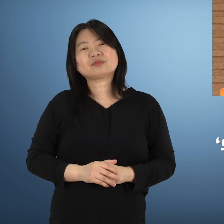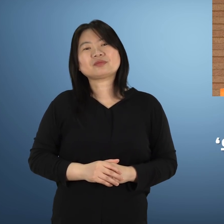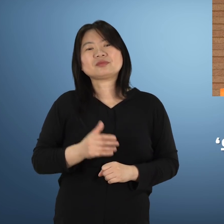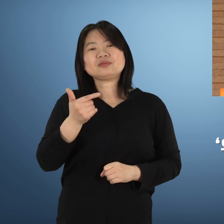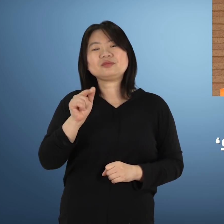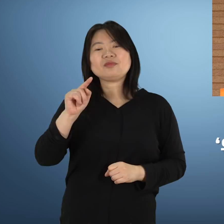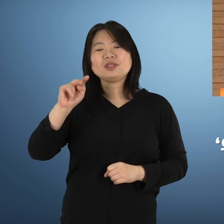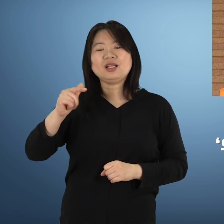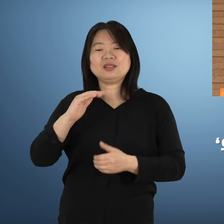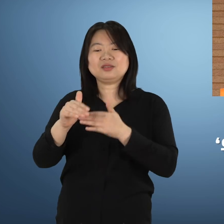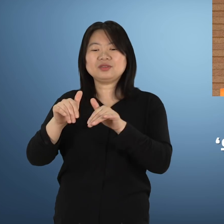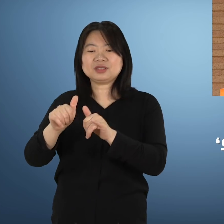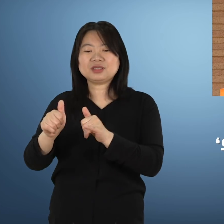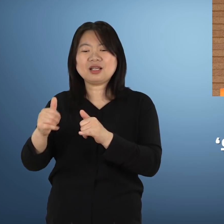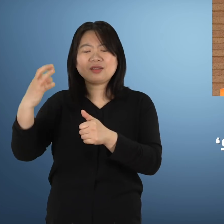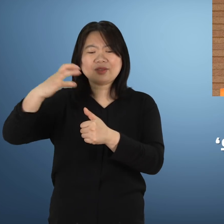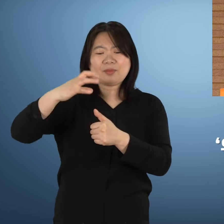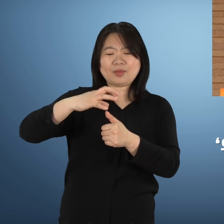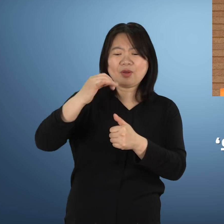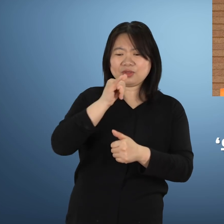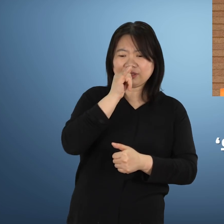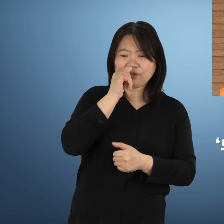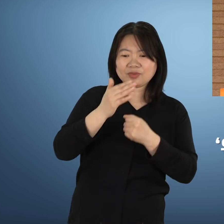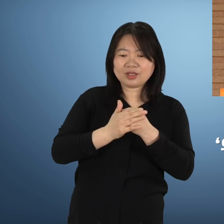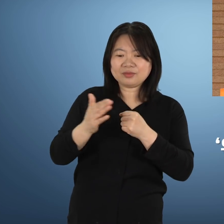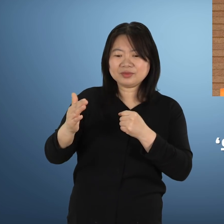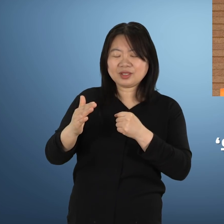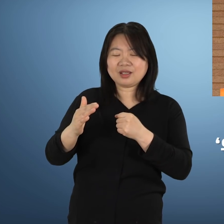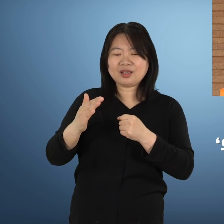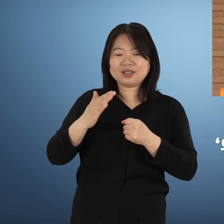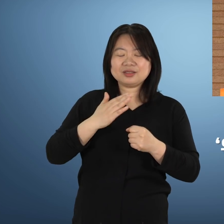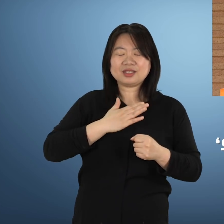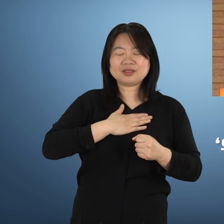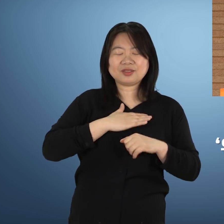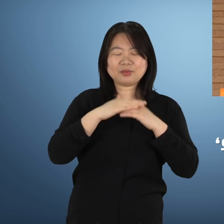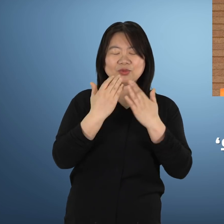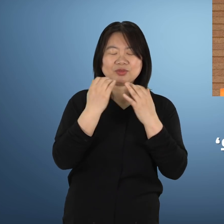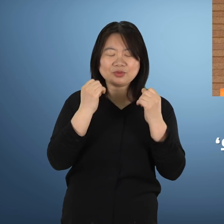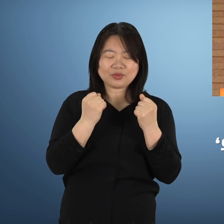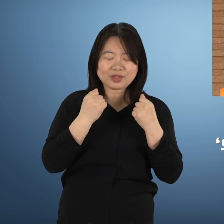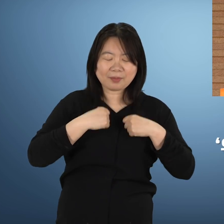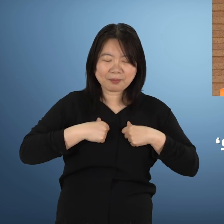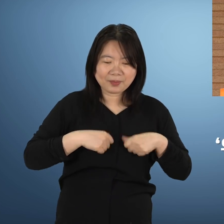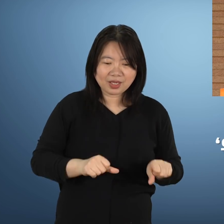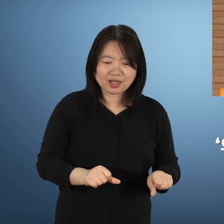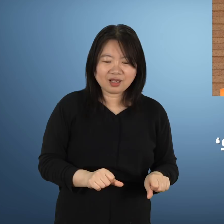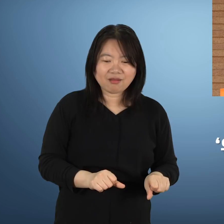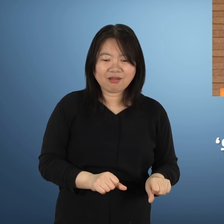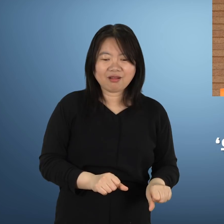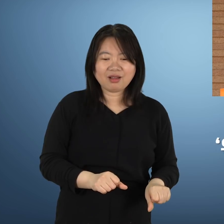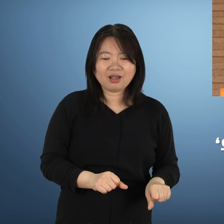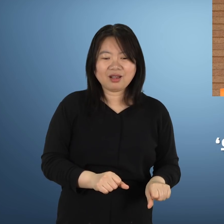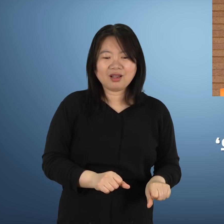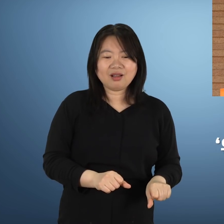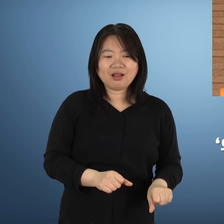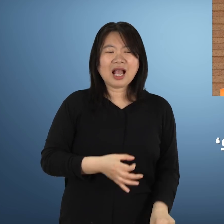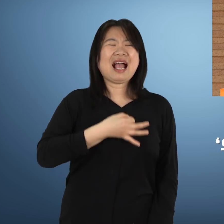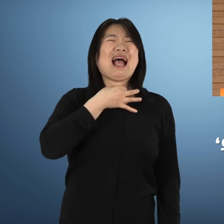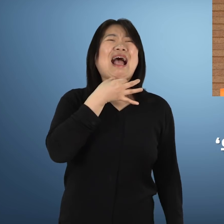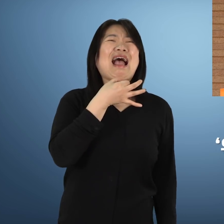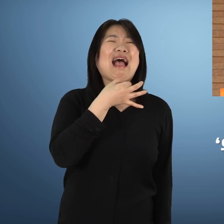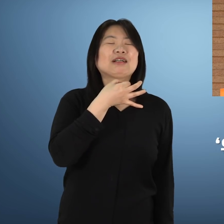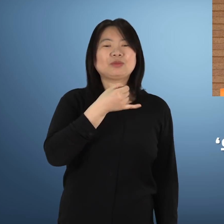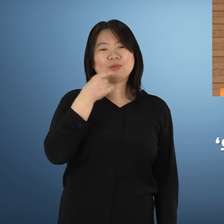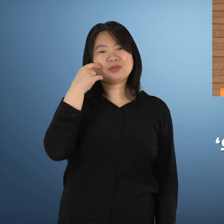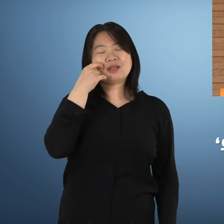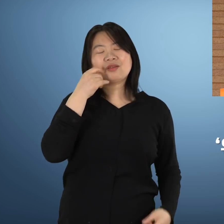나단 선지자의 준엄한 책망 앞에 전 존재가 무너지죠. 신음도 못 내고 무너져요.